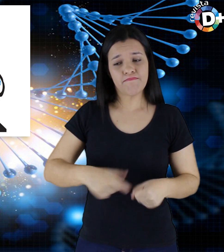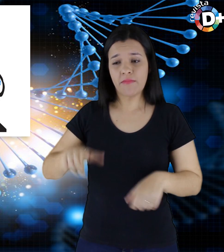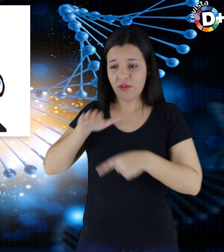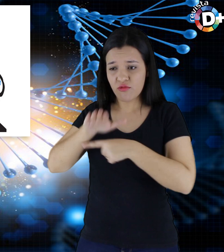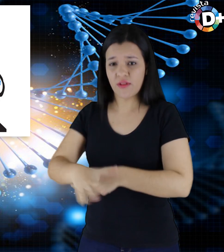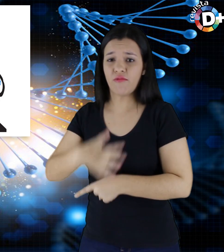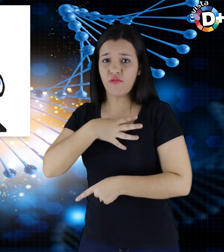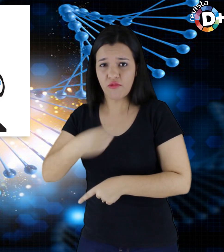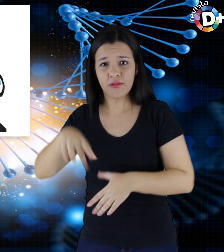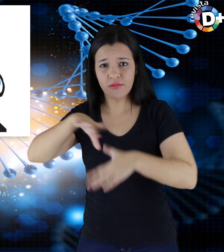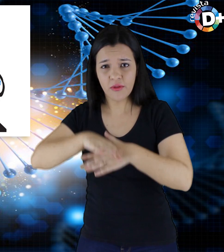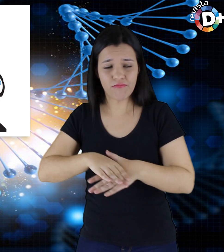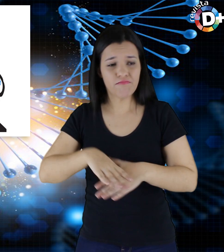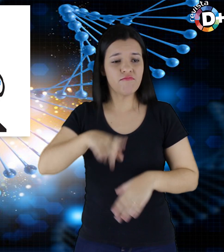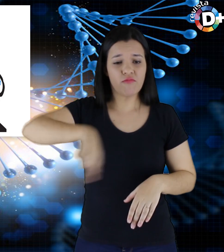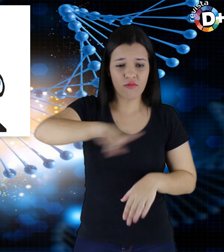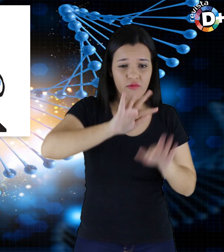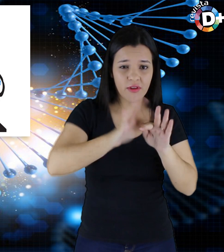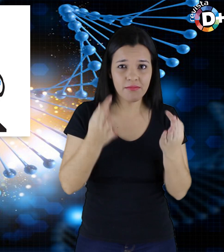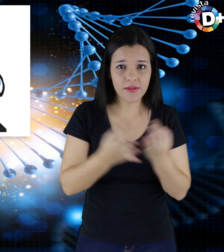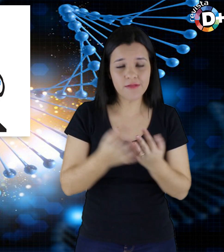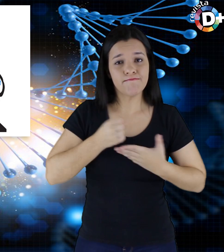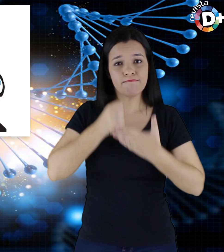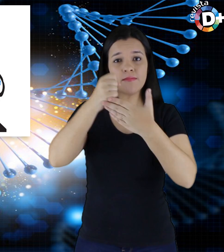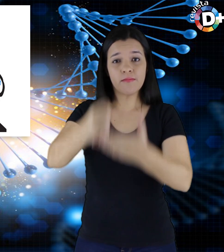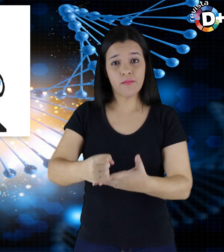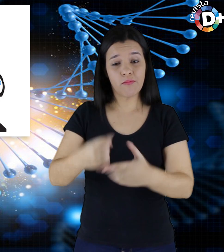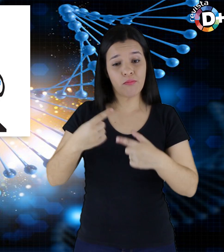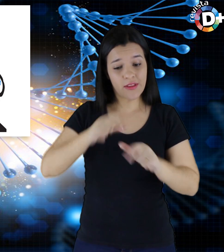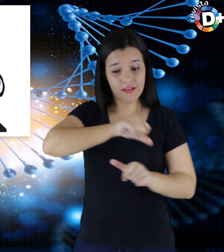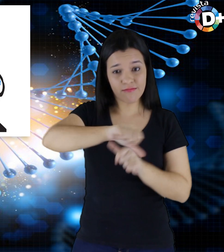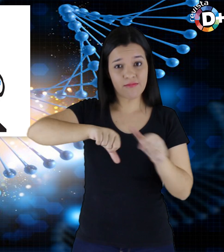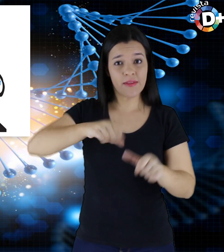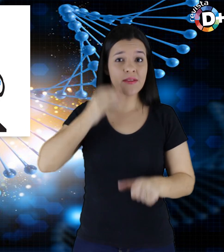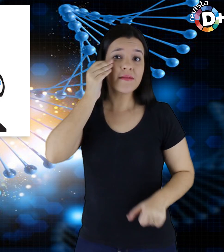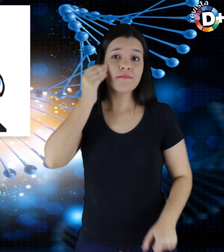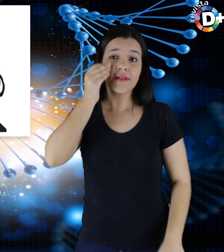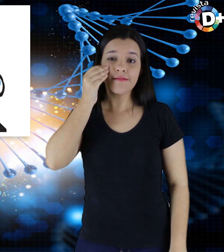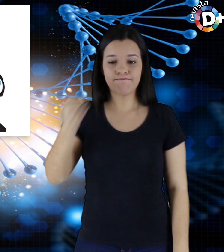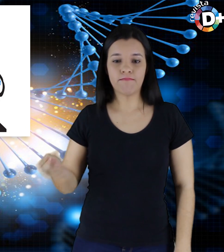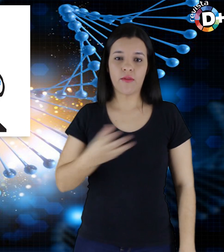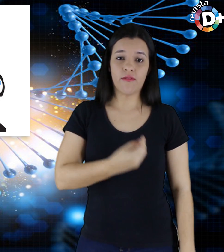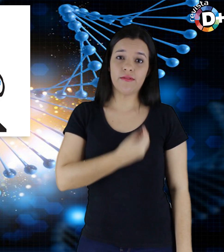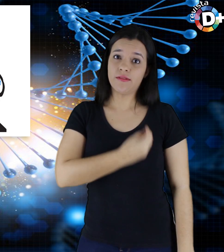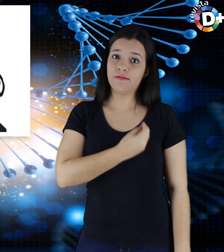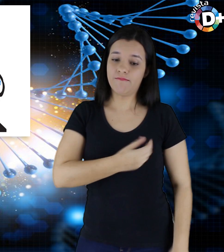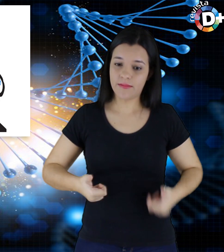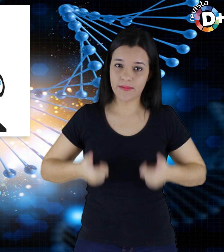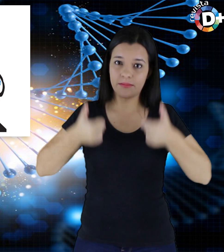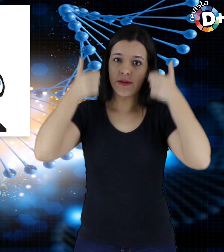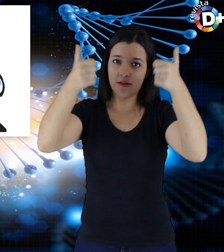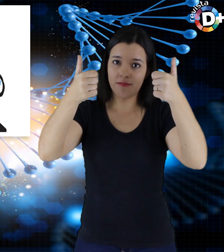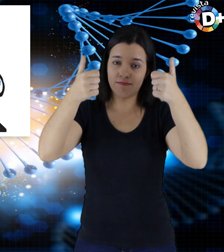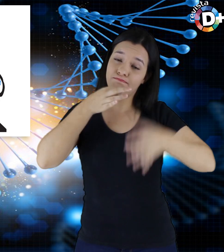rede de apoio, que podem transformar essa experiência positivamente,